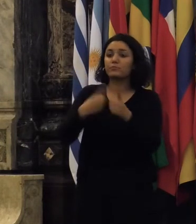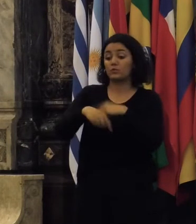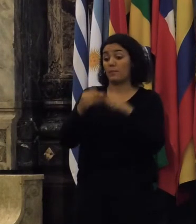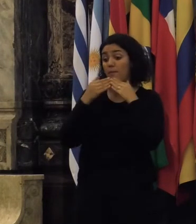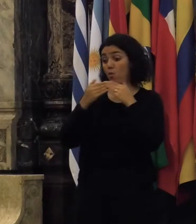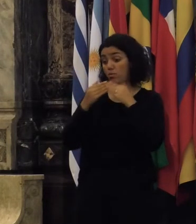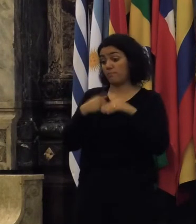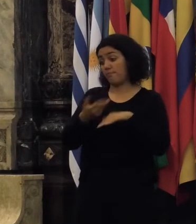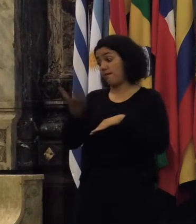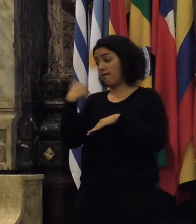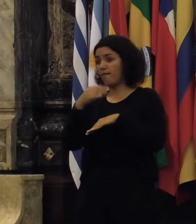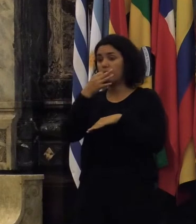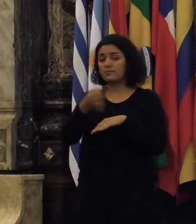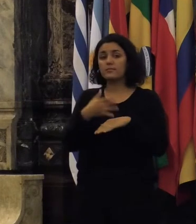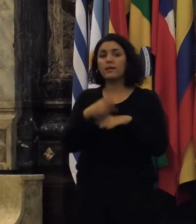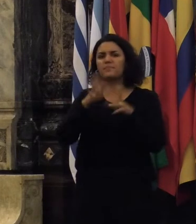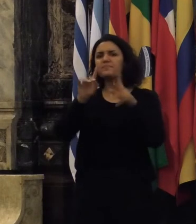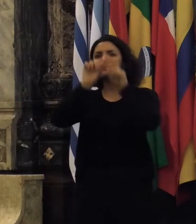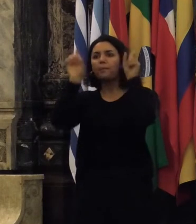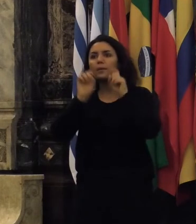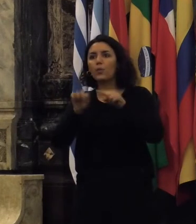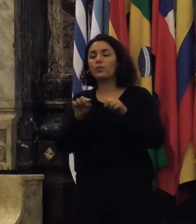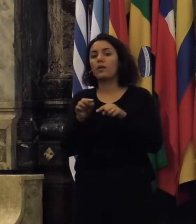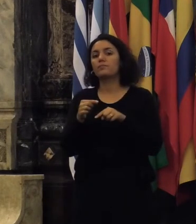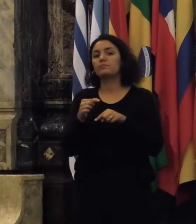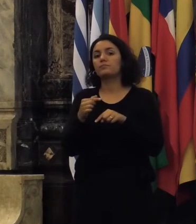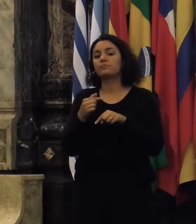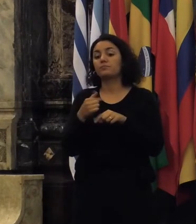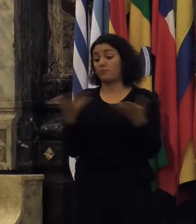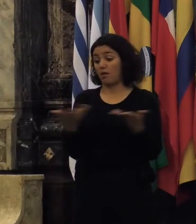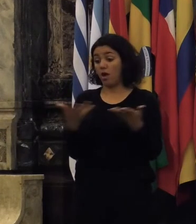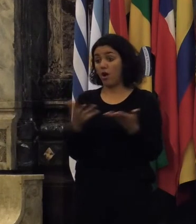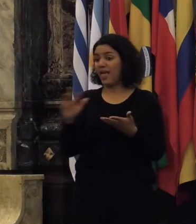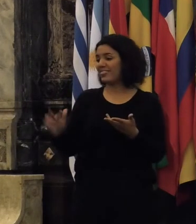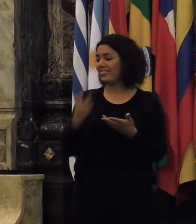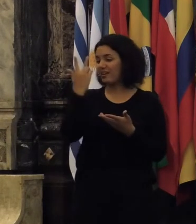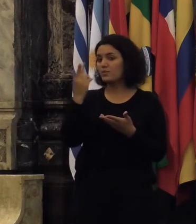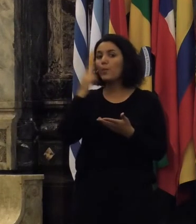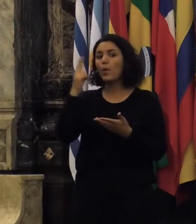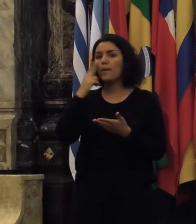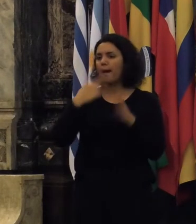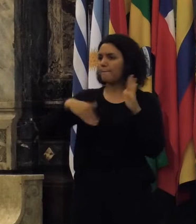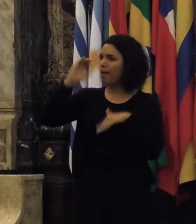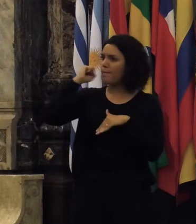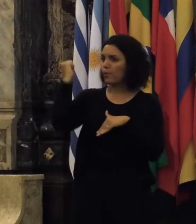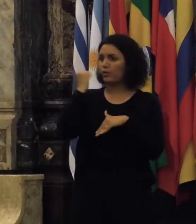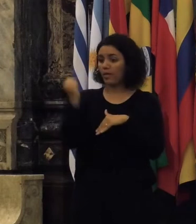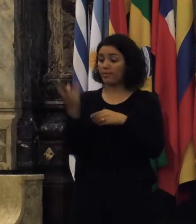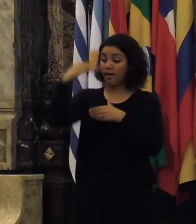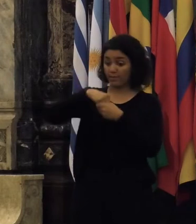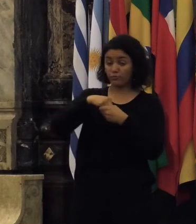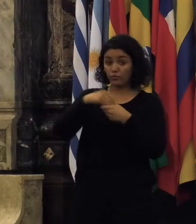preguntas que nos acompañan, que ahora vamos a ir a ubicar tres núcleos de problemas, estas